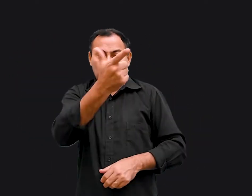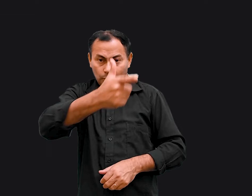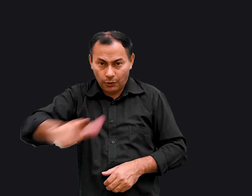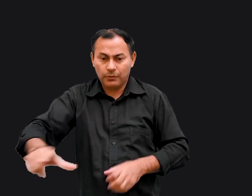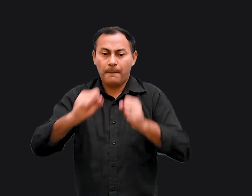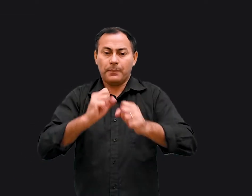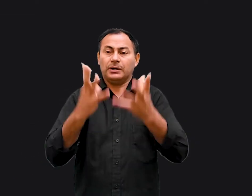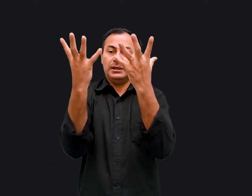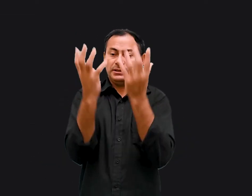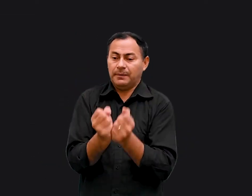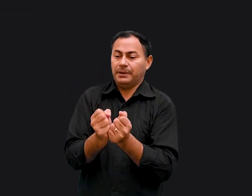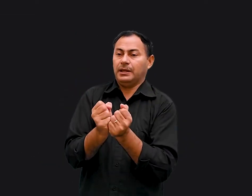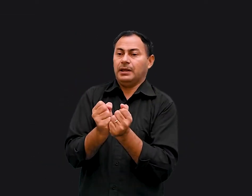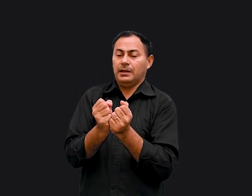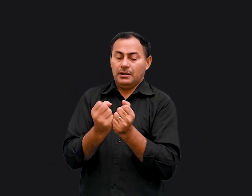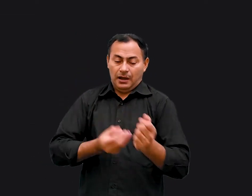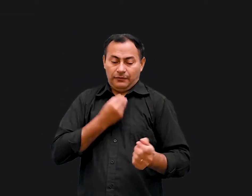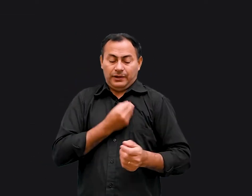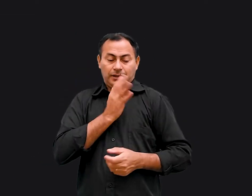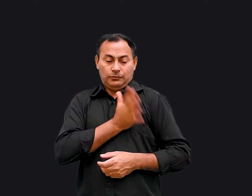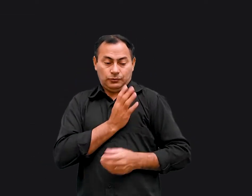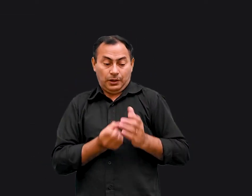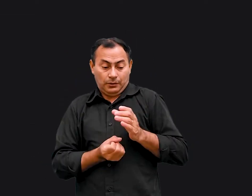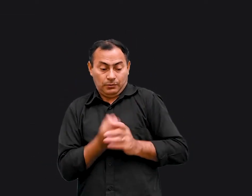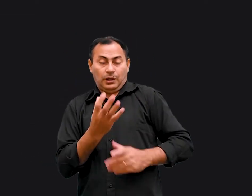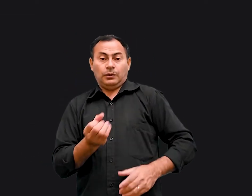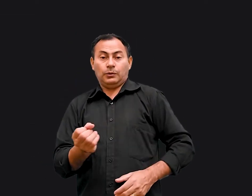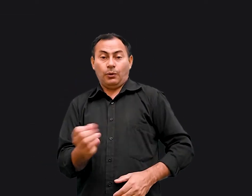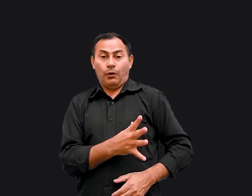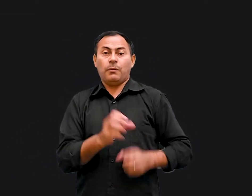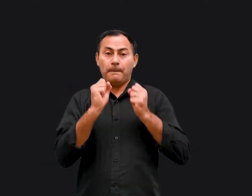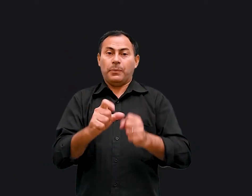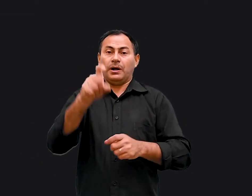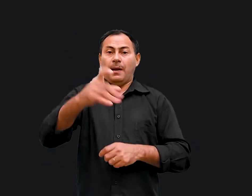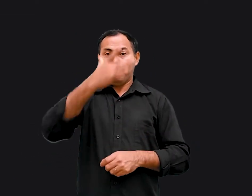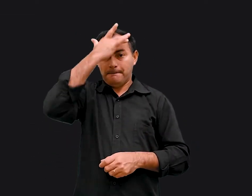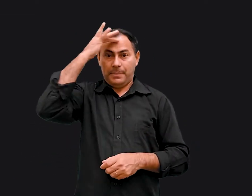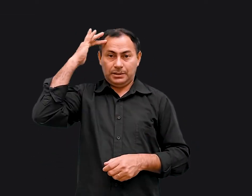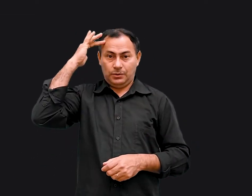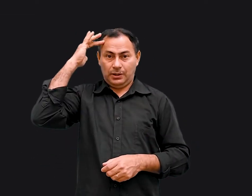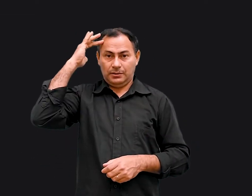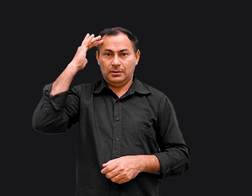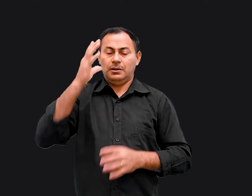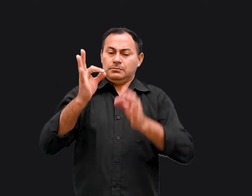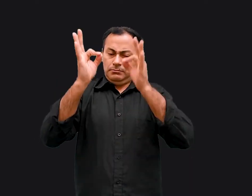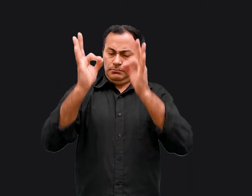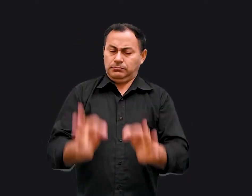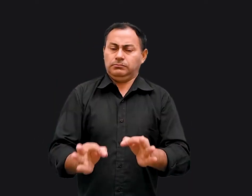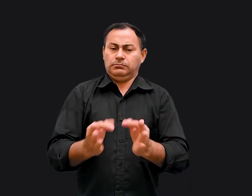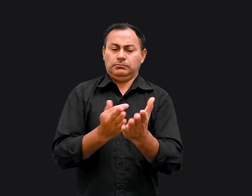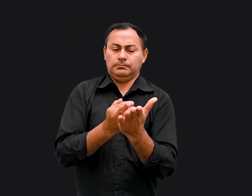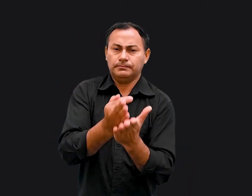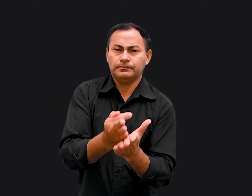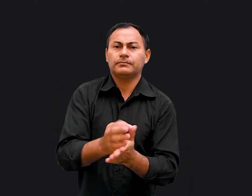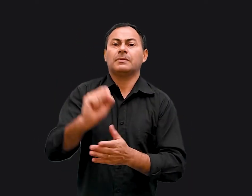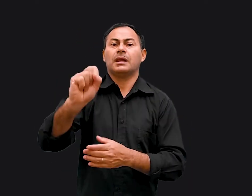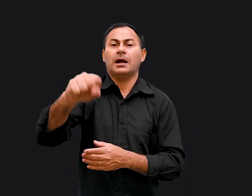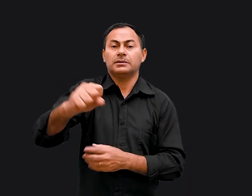pode receber o ato de criação em seu coração. E então você será uma pessoa adequada. Assim, de acordo com